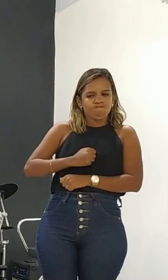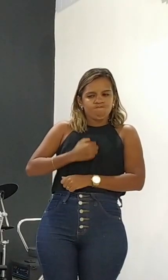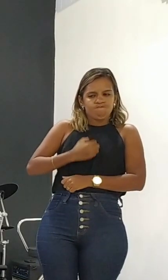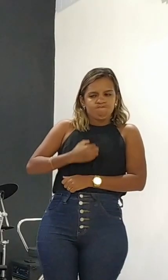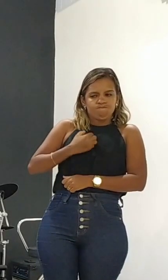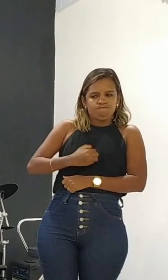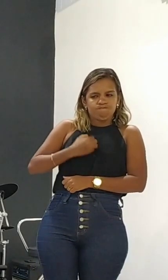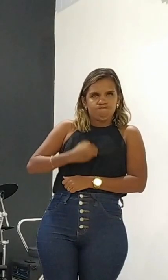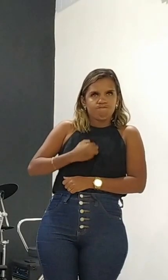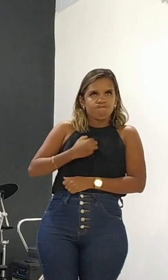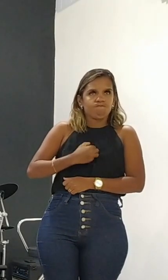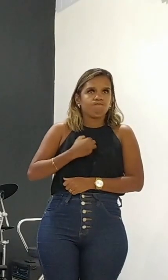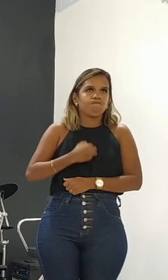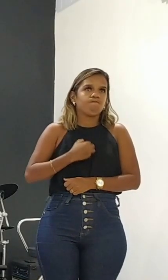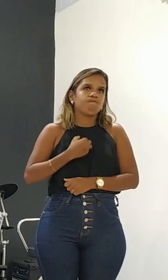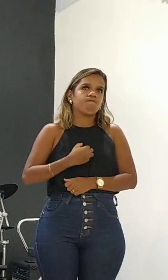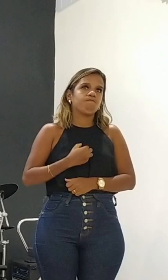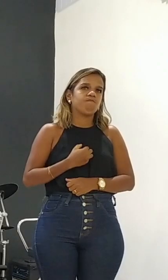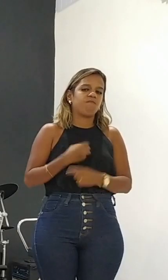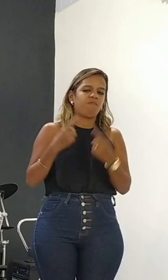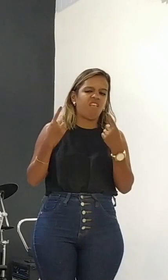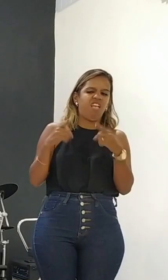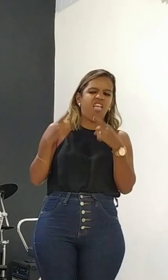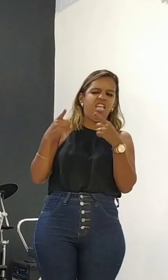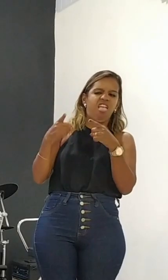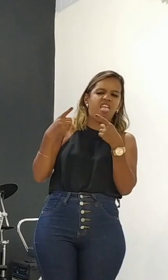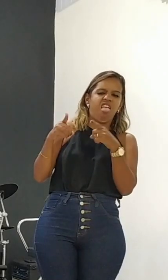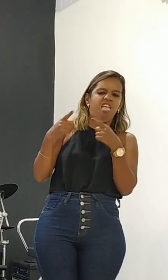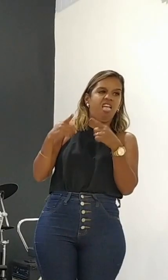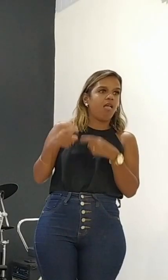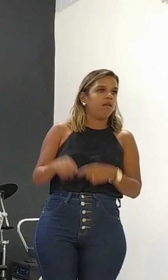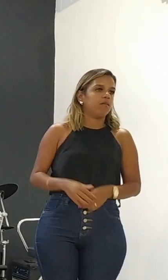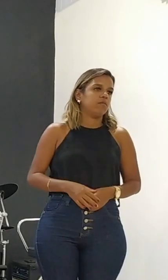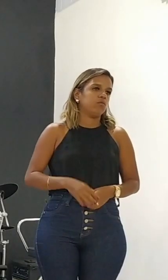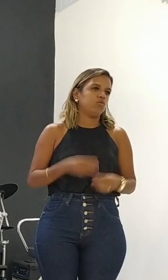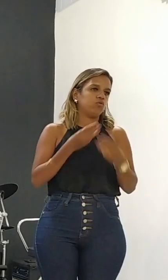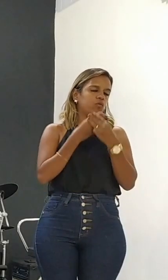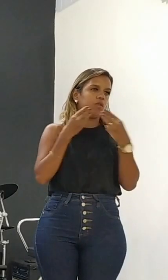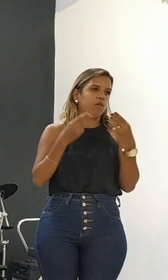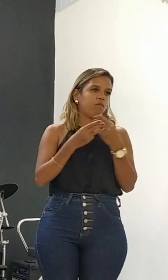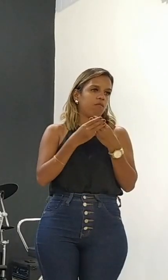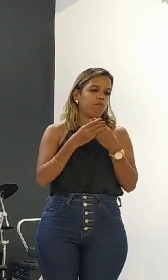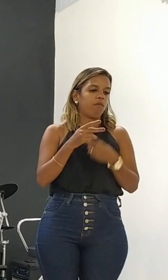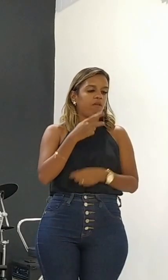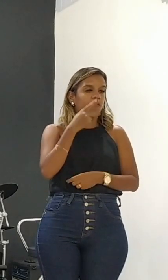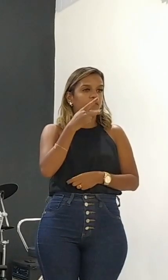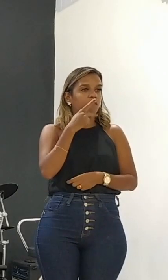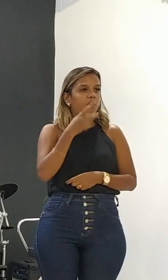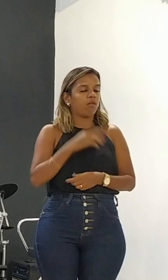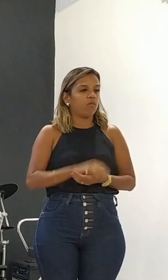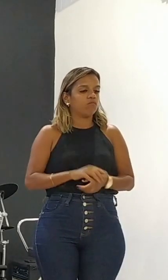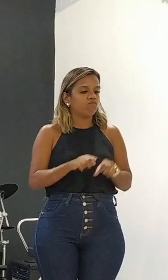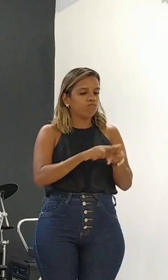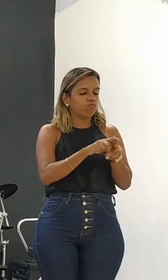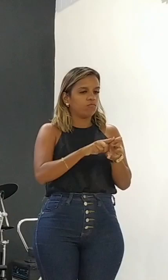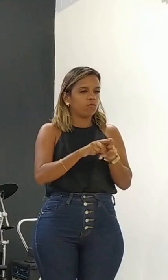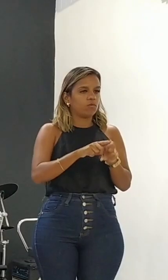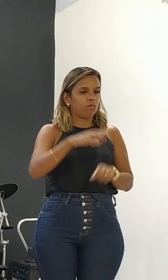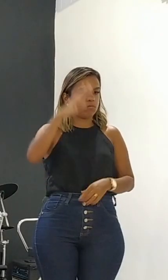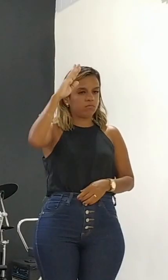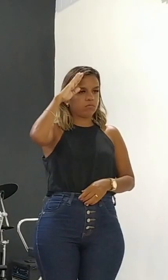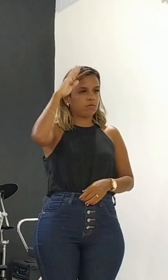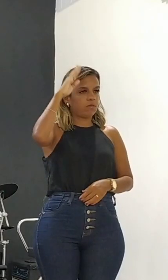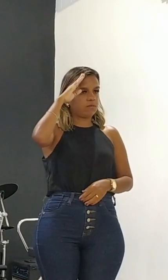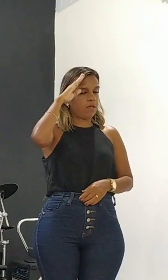se indignou muito e escarneceu os judeus. E falou na presença dos seus irmãos e do